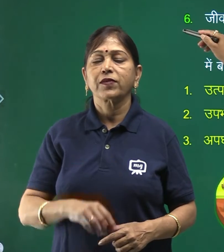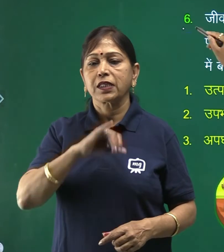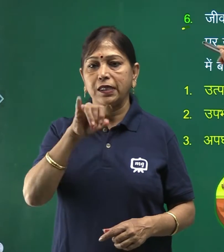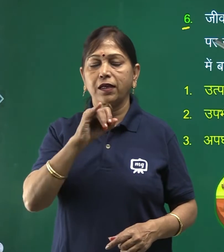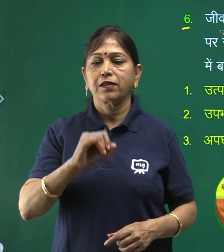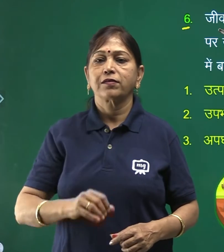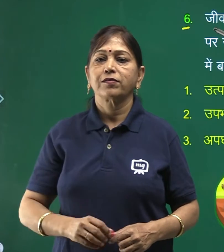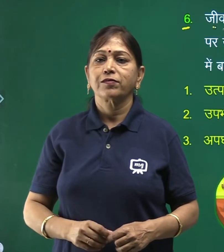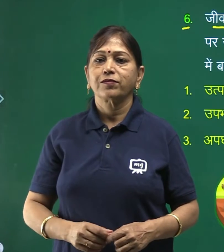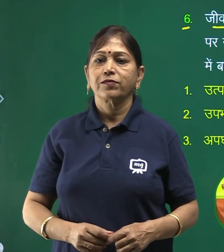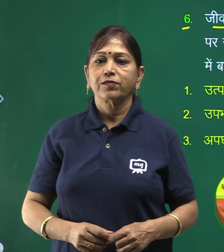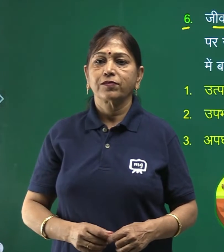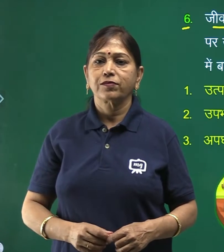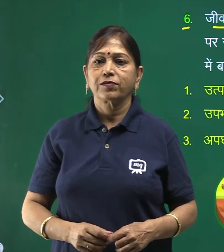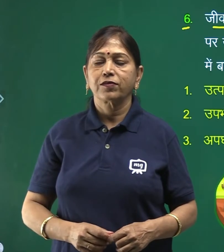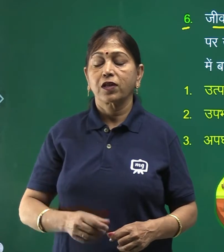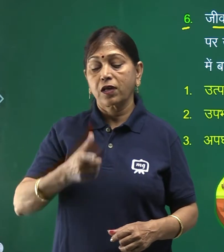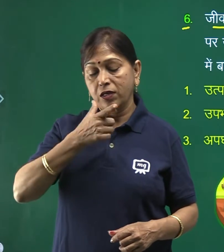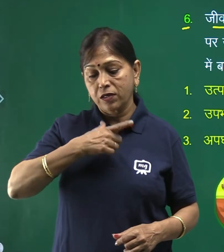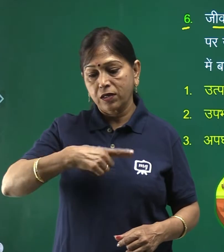6 जीवन निर्वाह